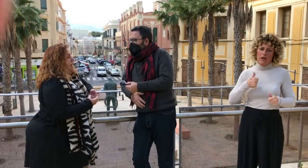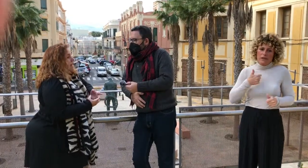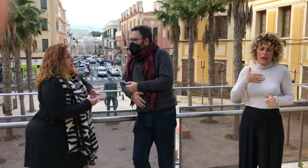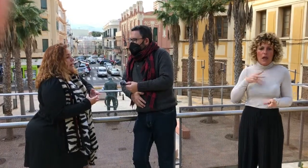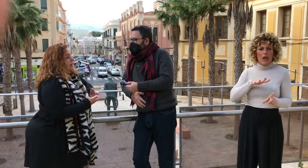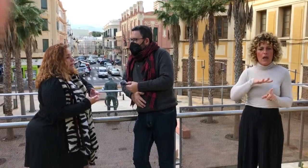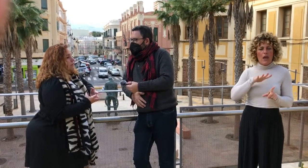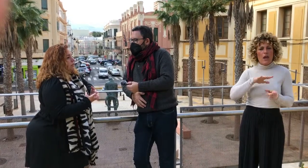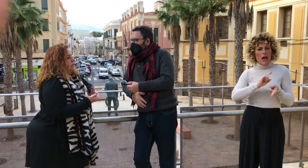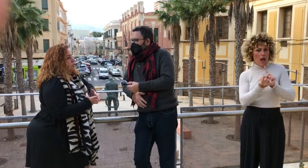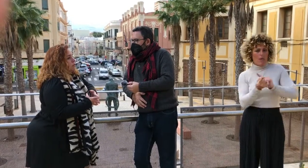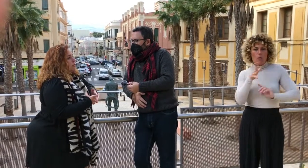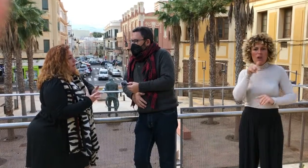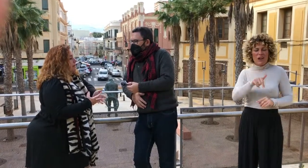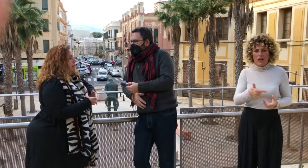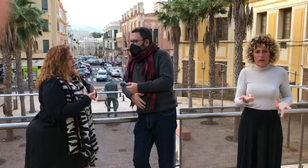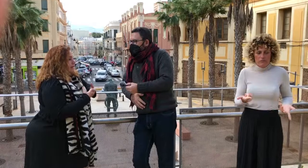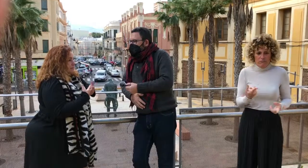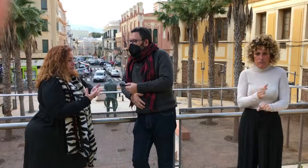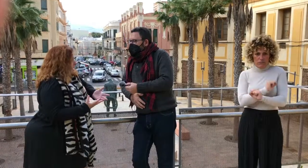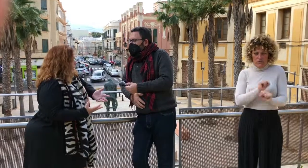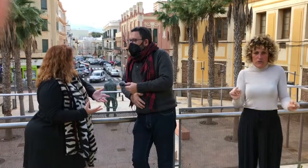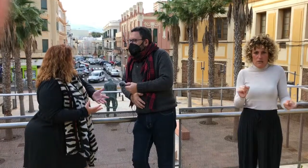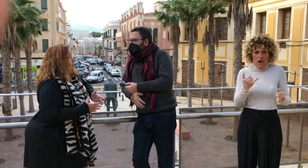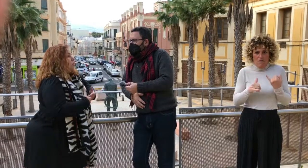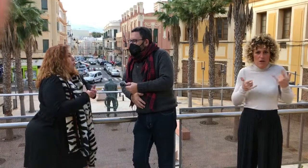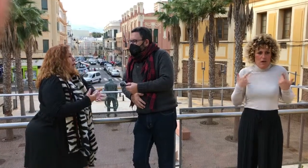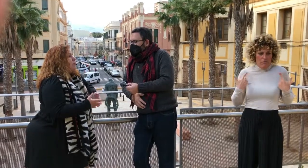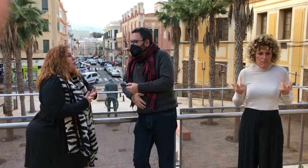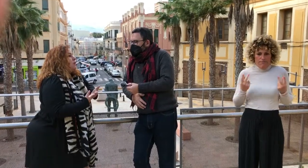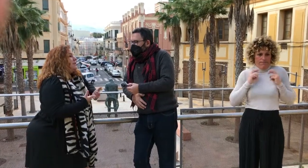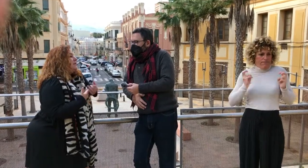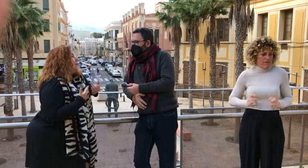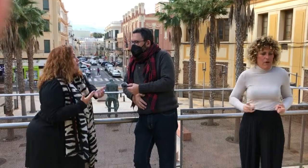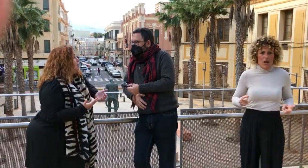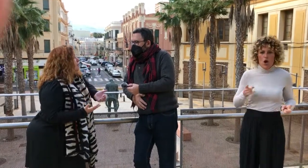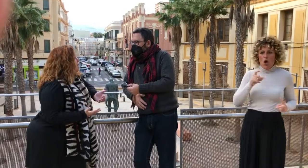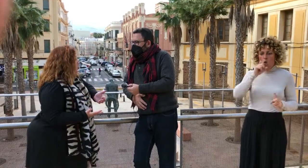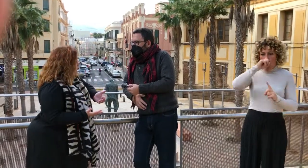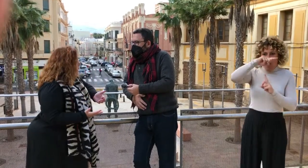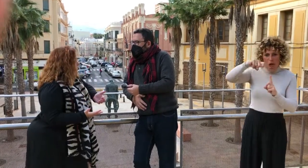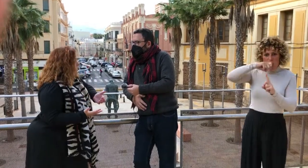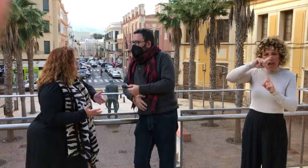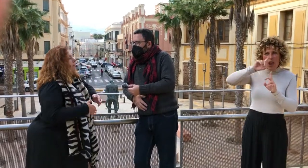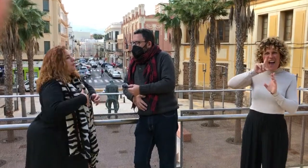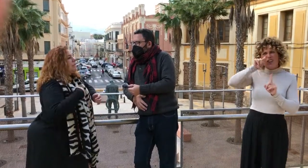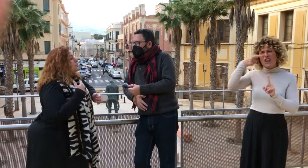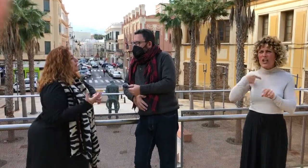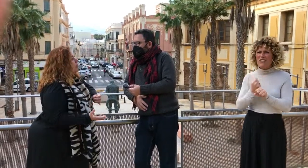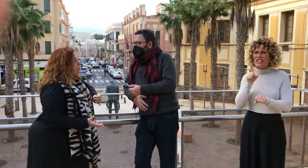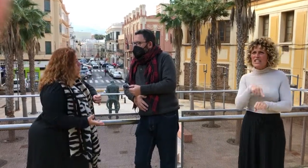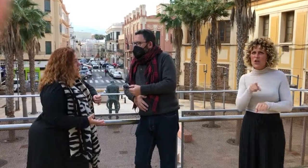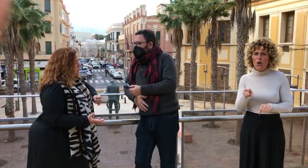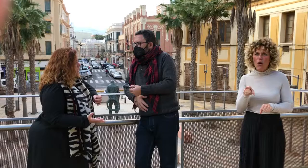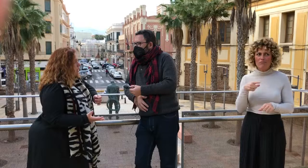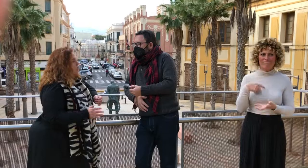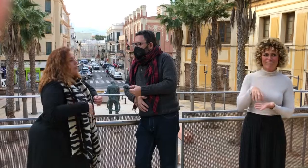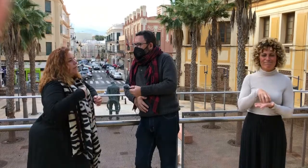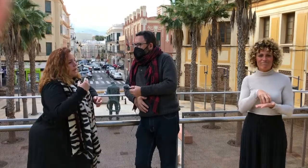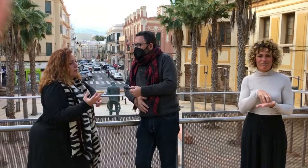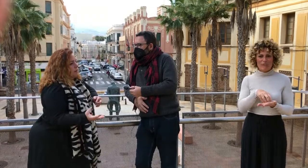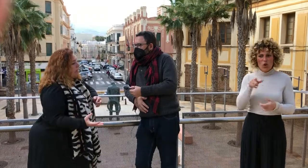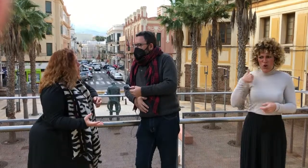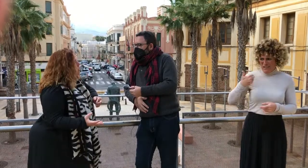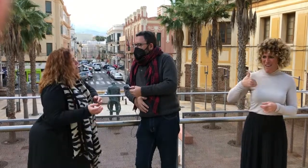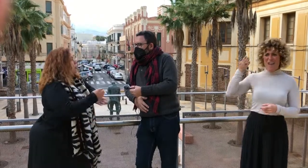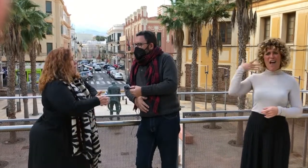al final la situación se convierte en desesperada. Todos los años no saber si al año que viene vas a trabajar, cuando ya has superado un proceso, cuando